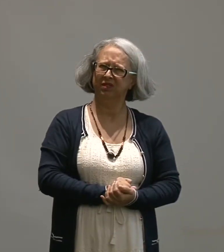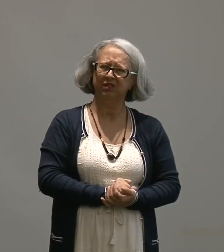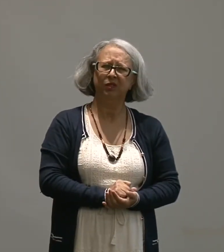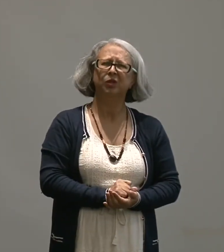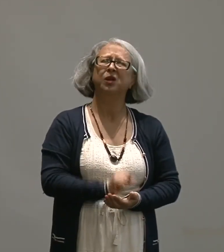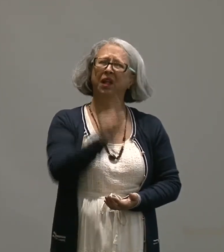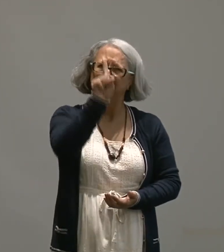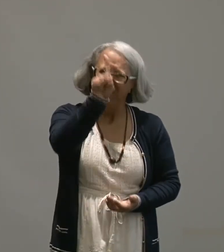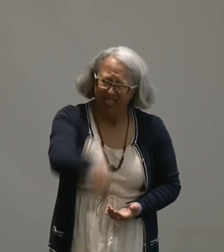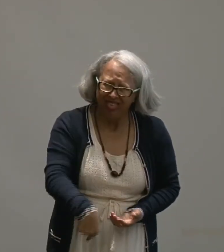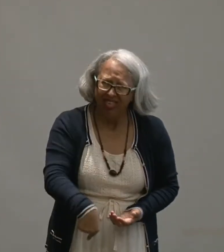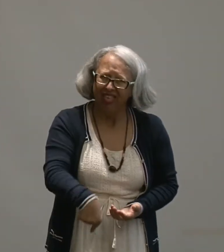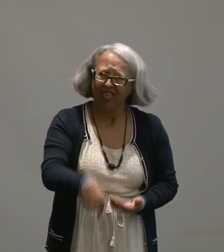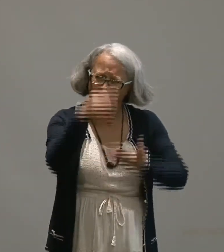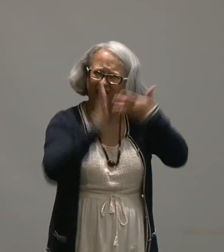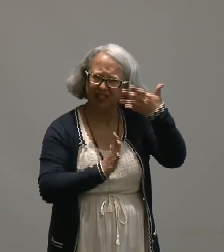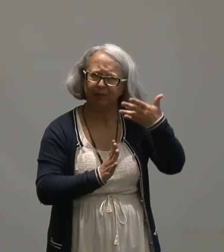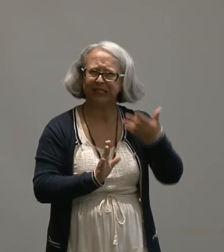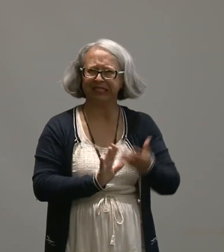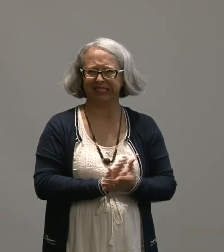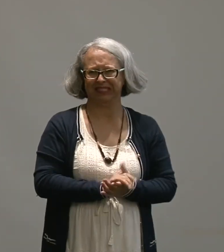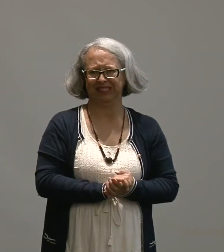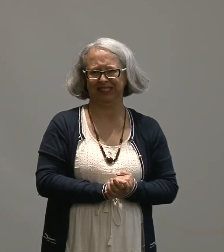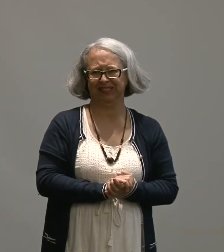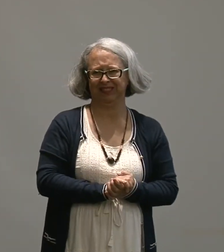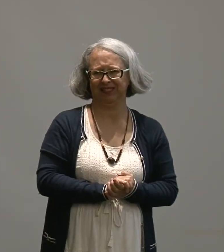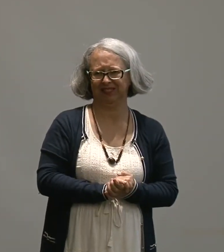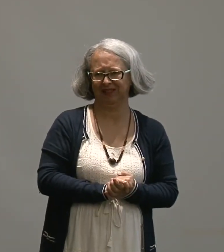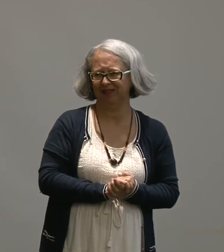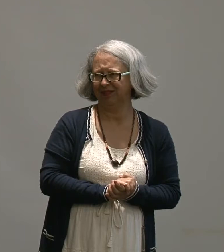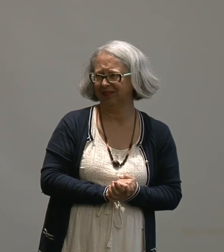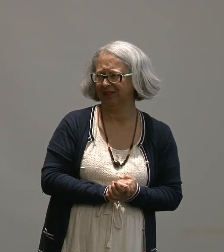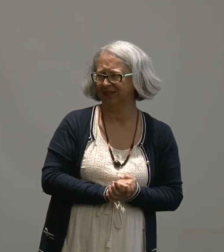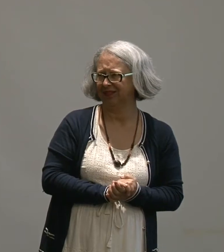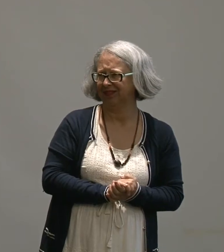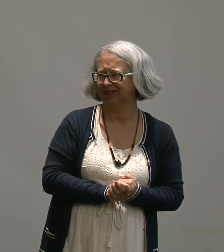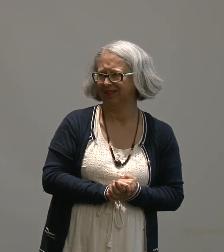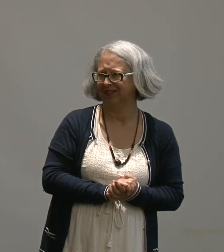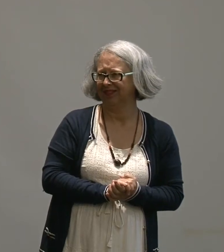Uma dúvida que surge é a seguinte: seria isso uma língua brasileira de sinais?